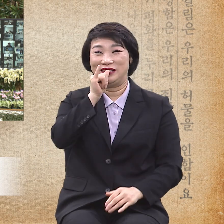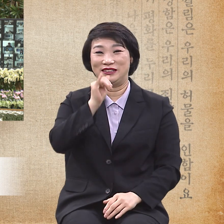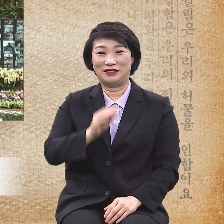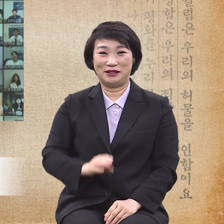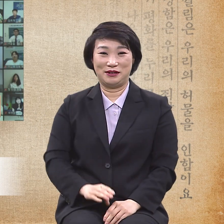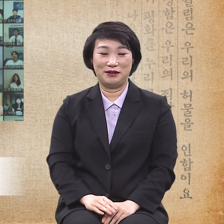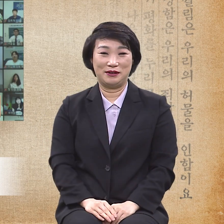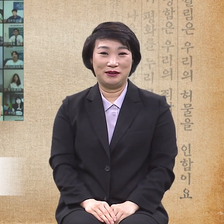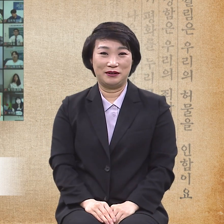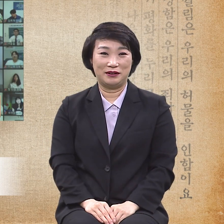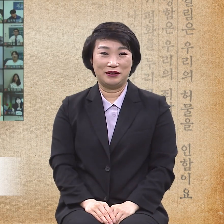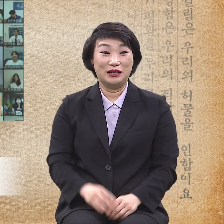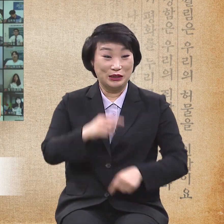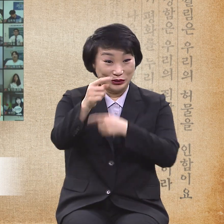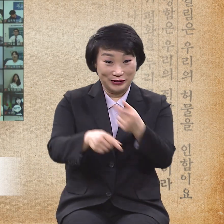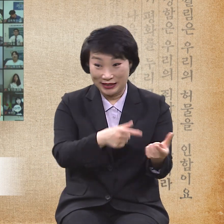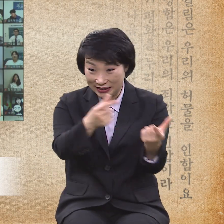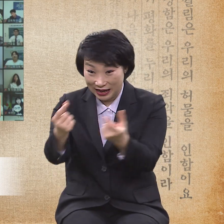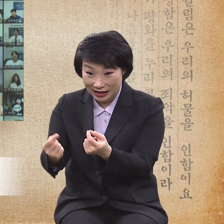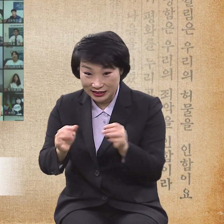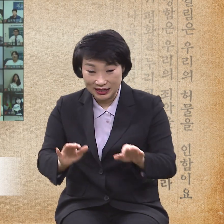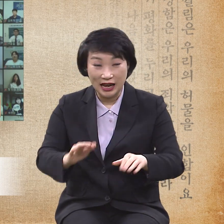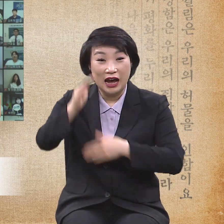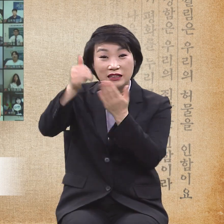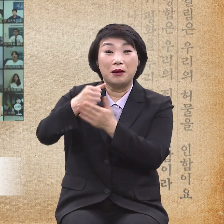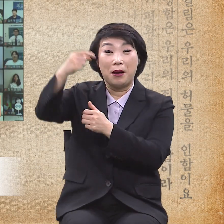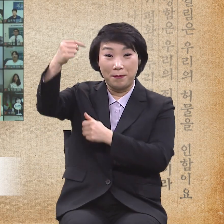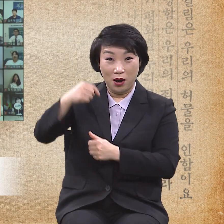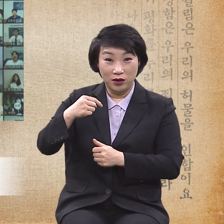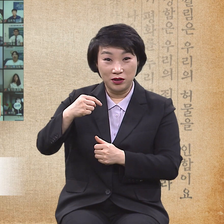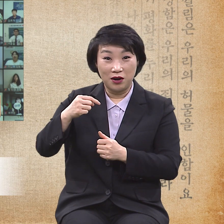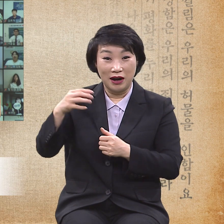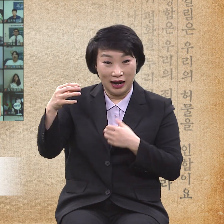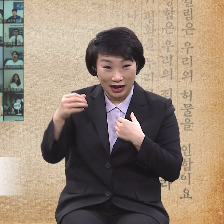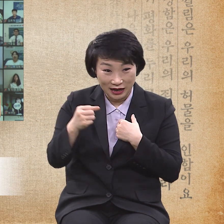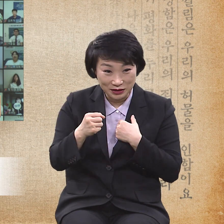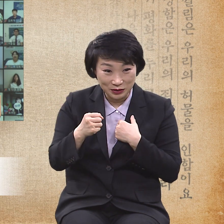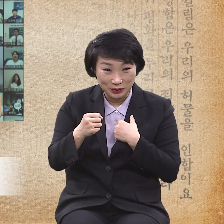됩니다. 따라합시다. 하나님의 계명으로부터